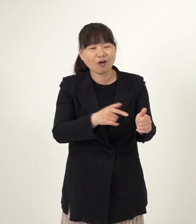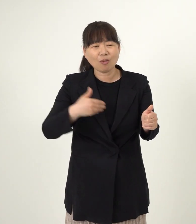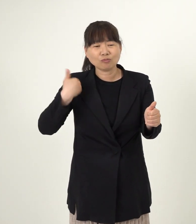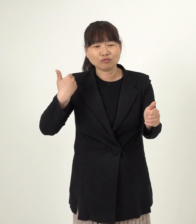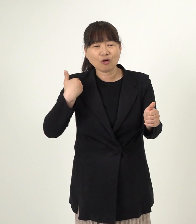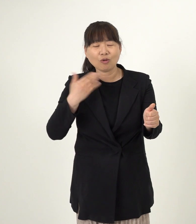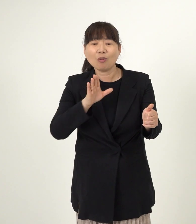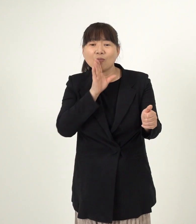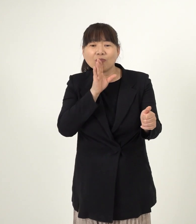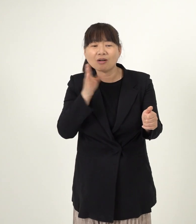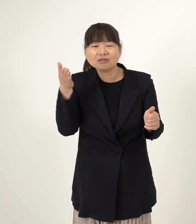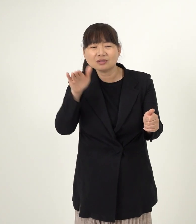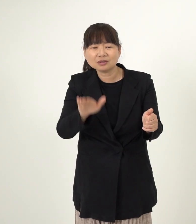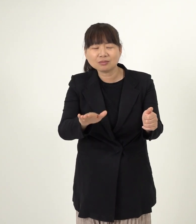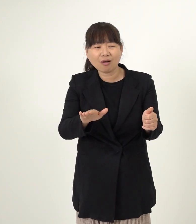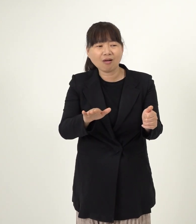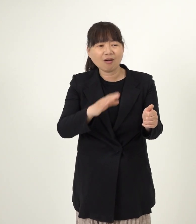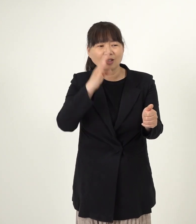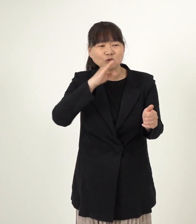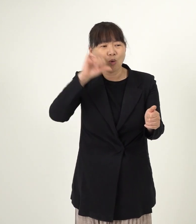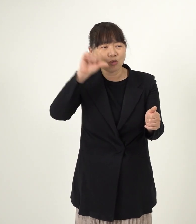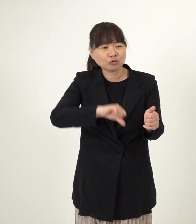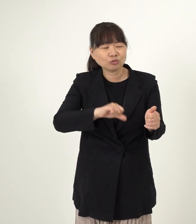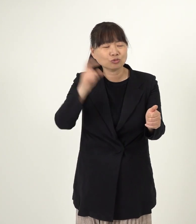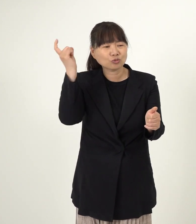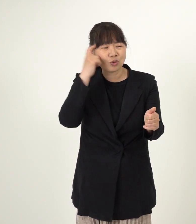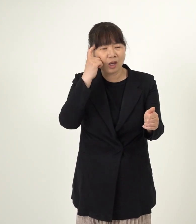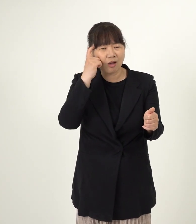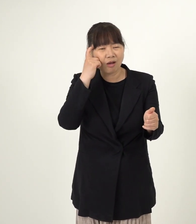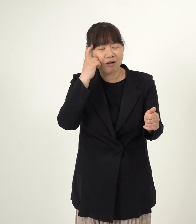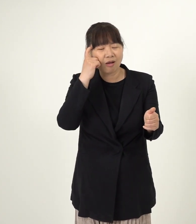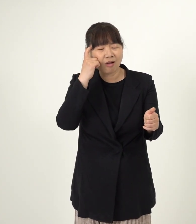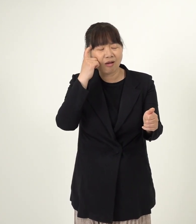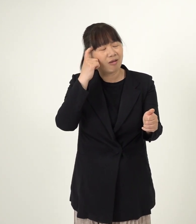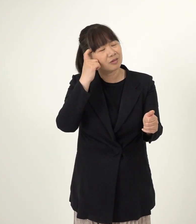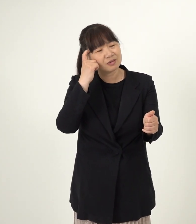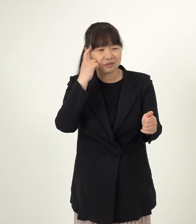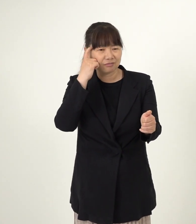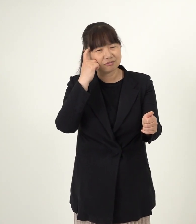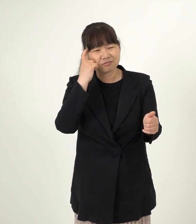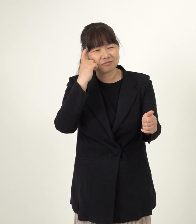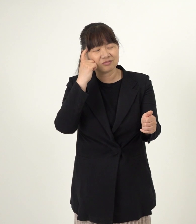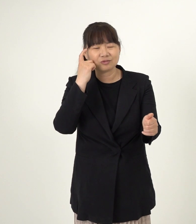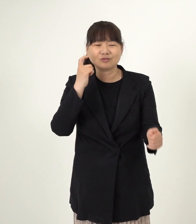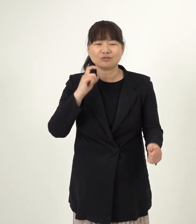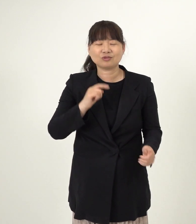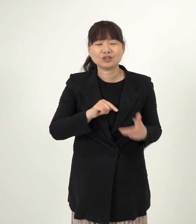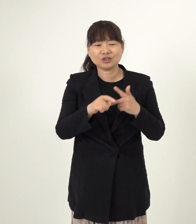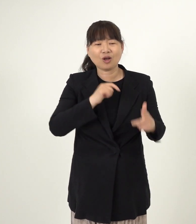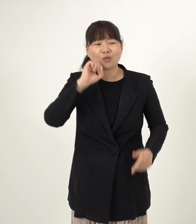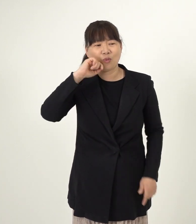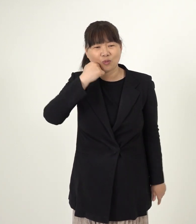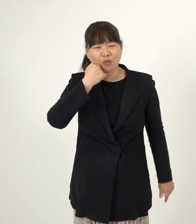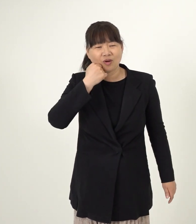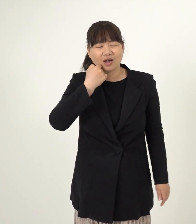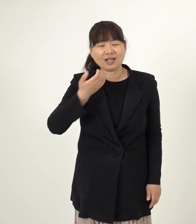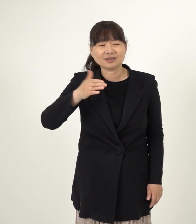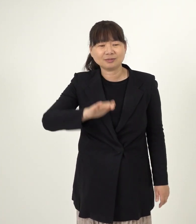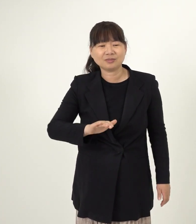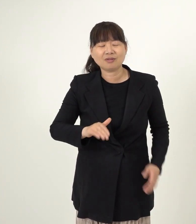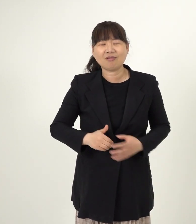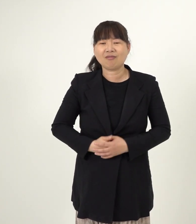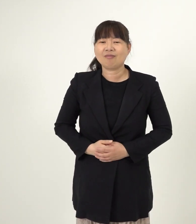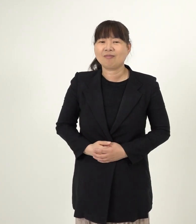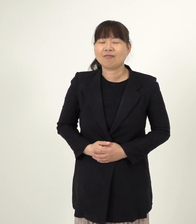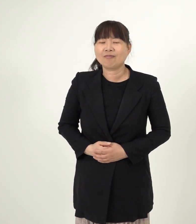부인하면 부인했지 저주까지 했다는 것도 그렇게 썩 납득이 되는 해석이 아닌데 그저